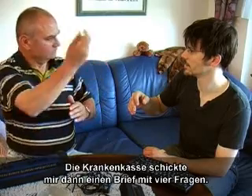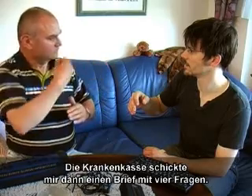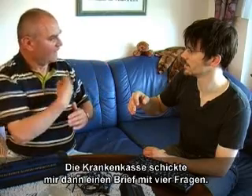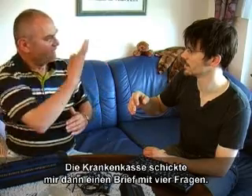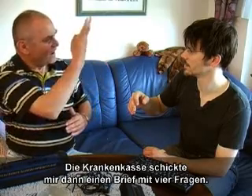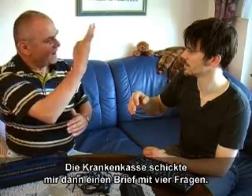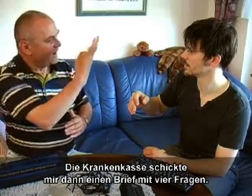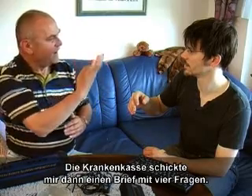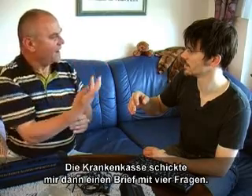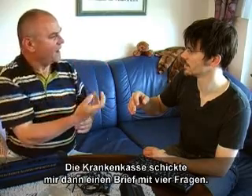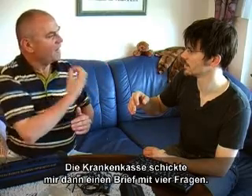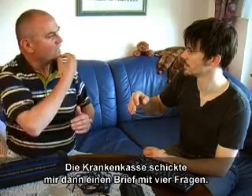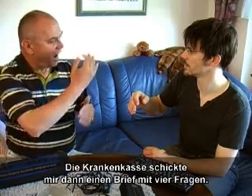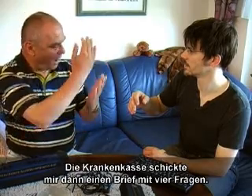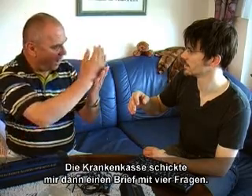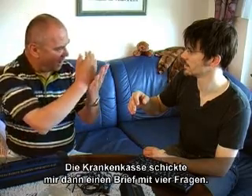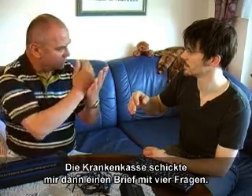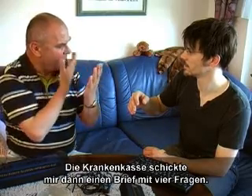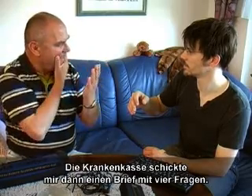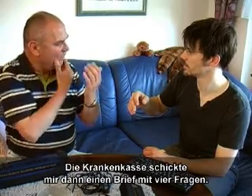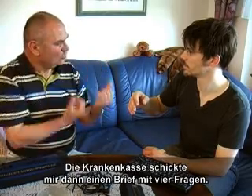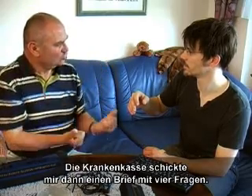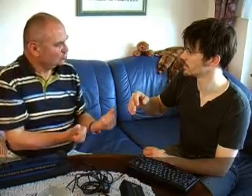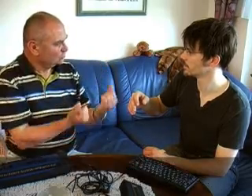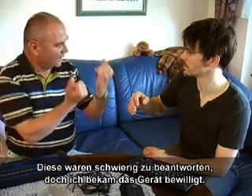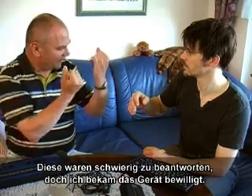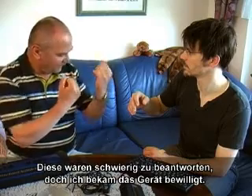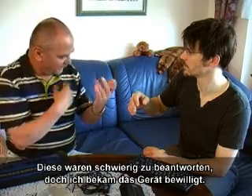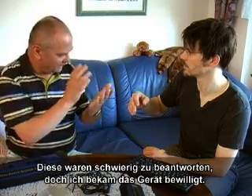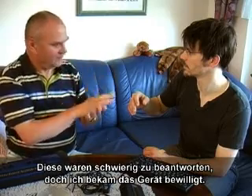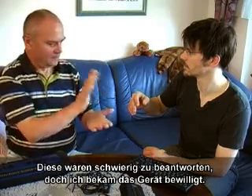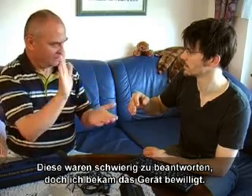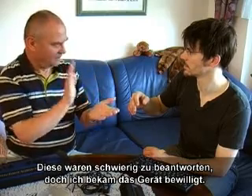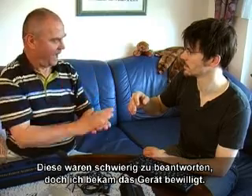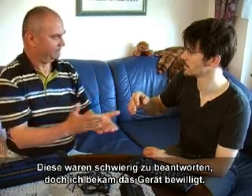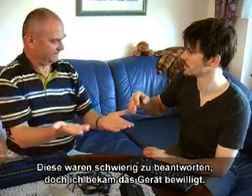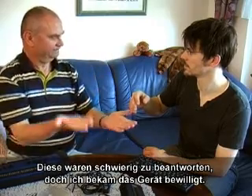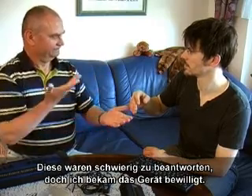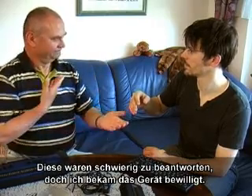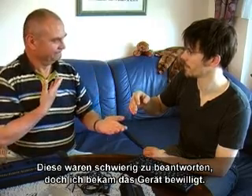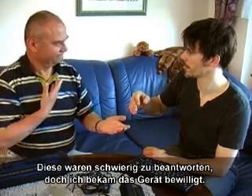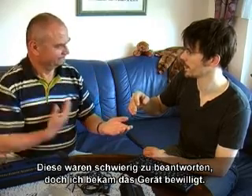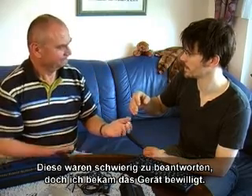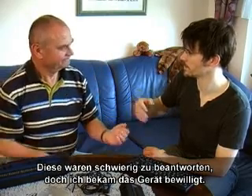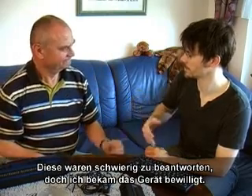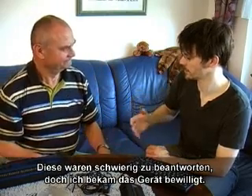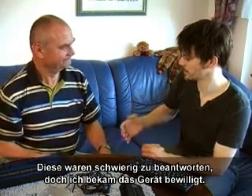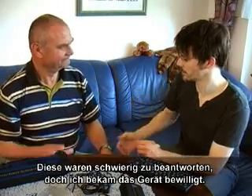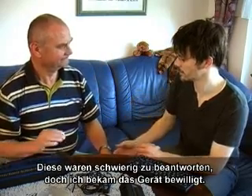Die Krankenkasse schickte mir dann einen Brief mit vier Fragen. Diese waren schwierig zu beantworten. Doch letztendlich bekam ich das